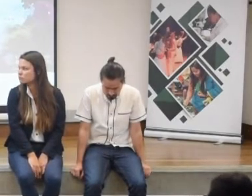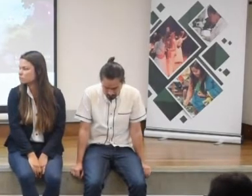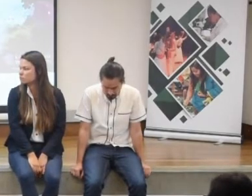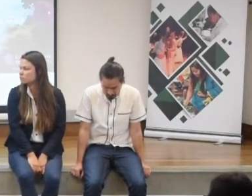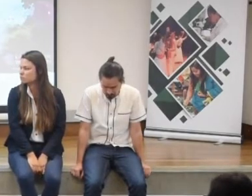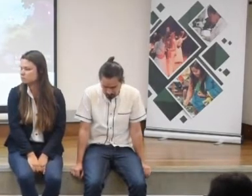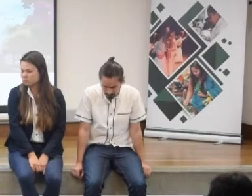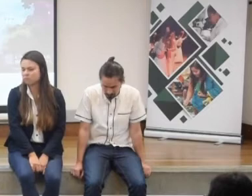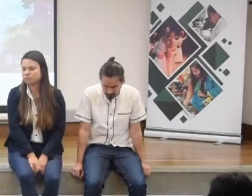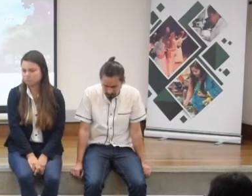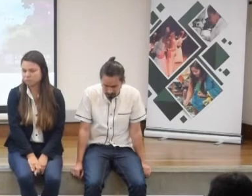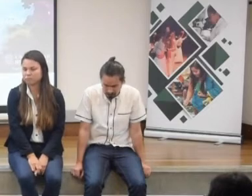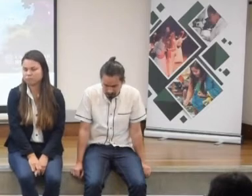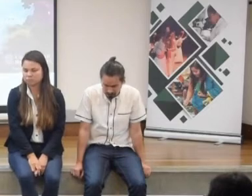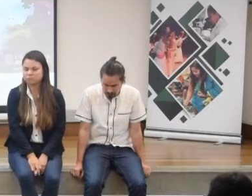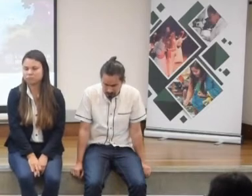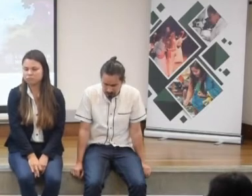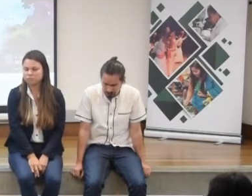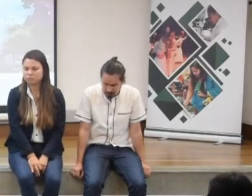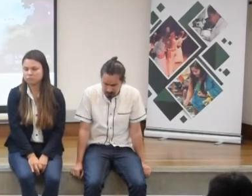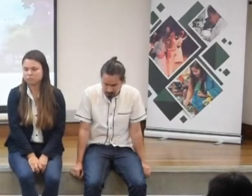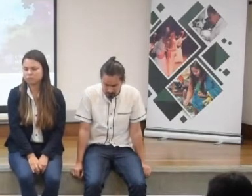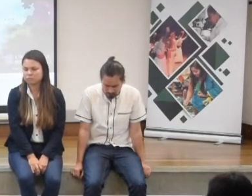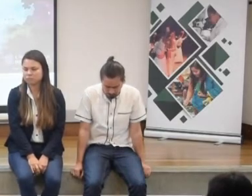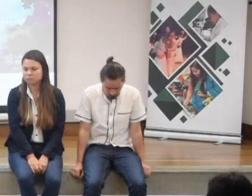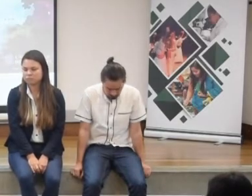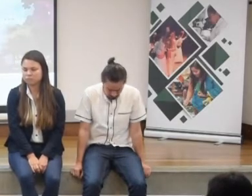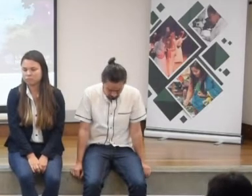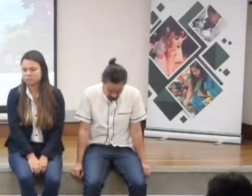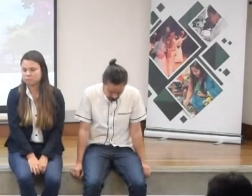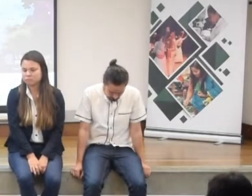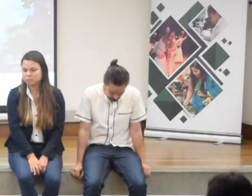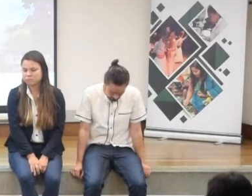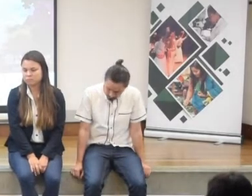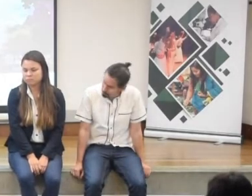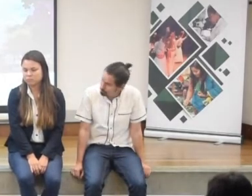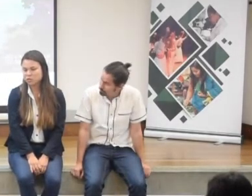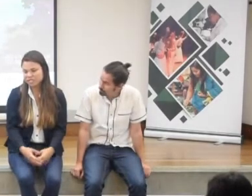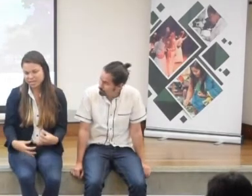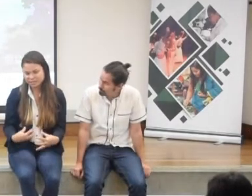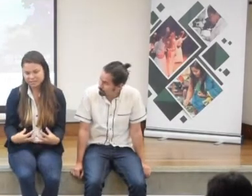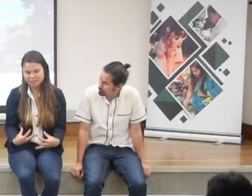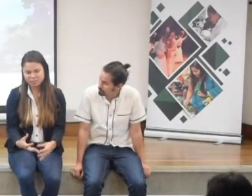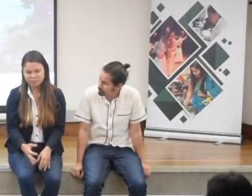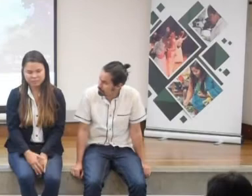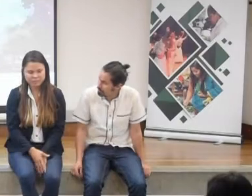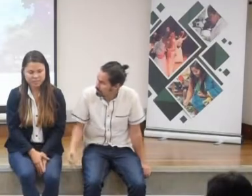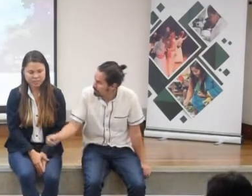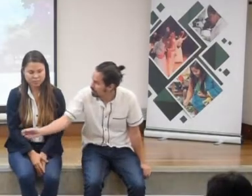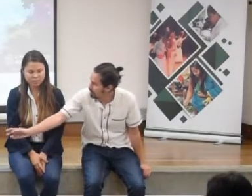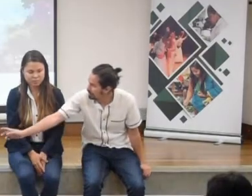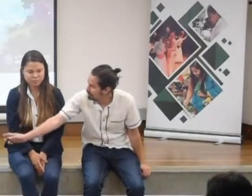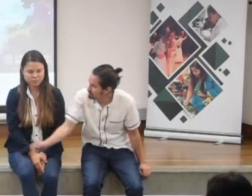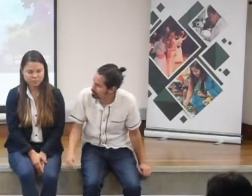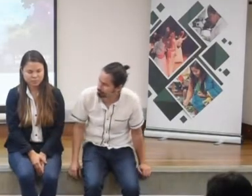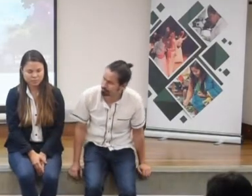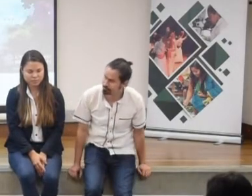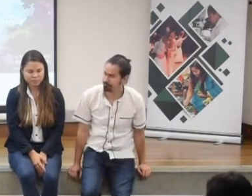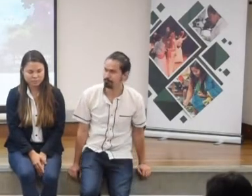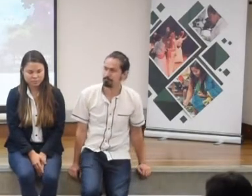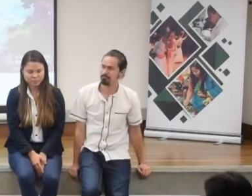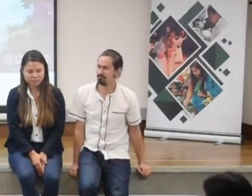de diferentes grupos para poder nutrir más y mostrar otras lecturas. ¿Sí?